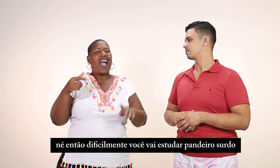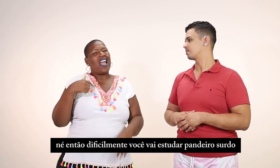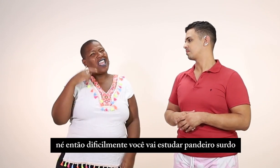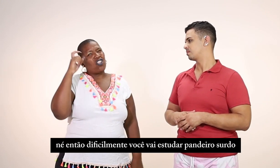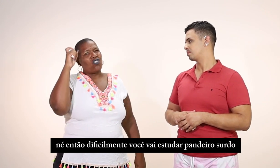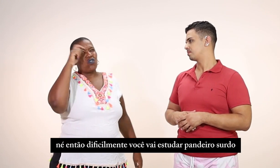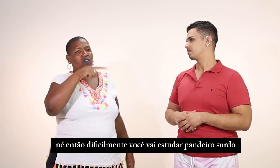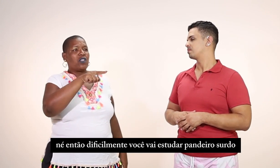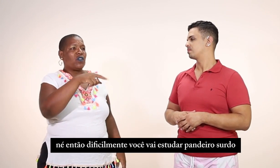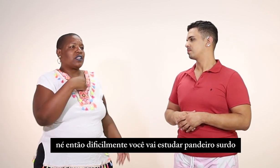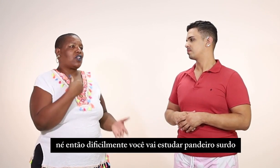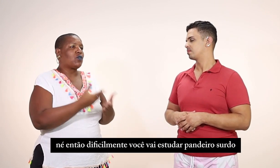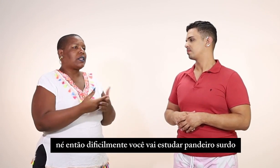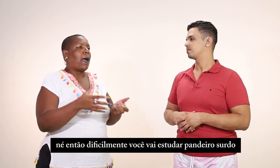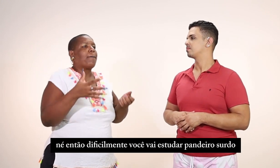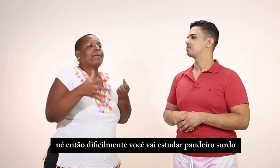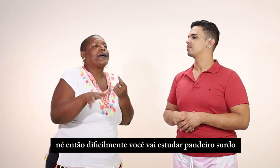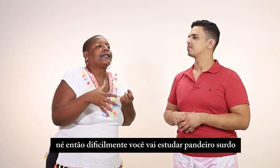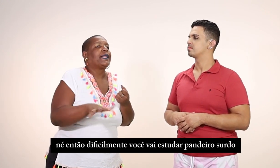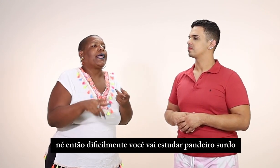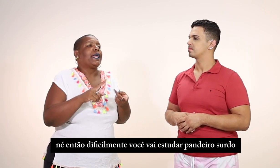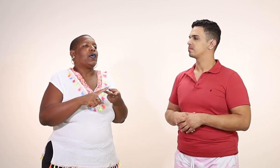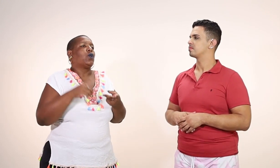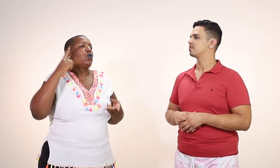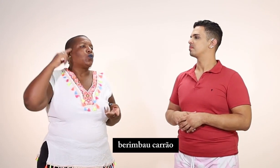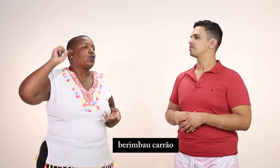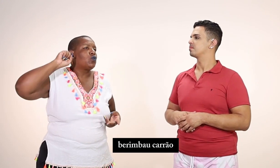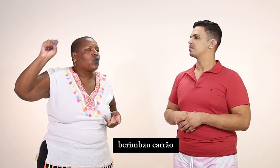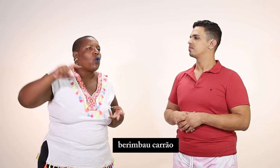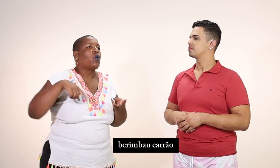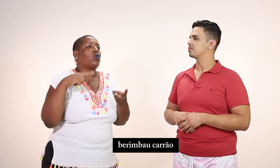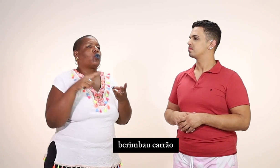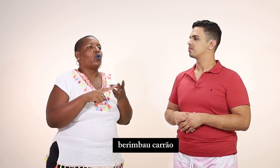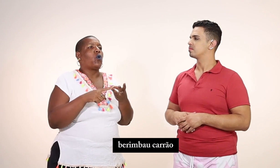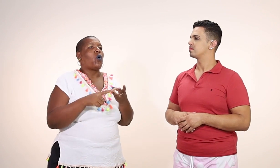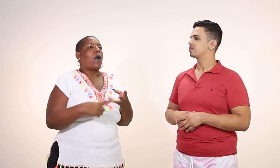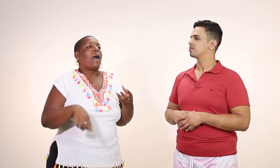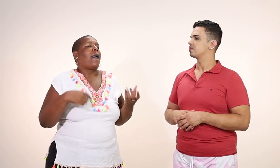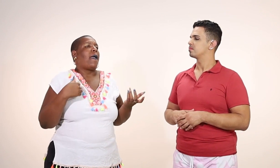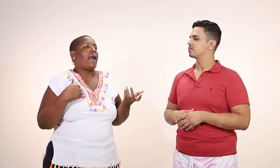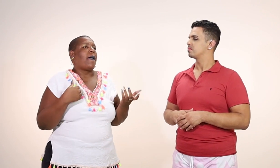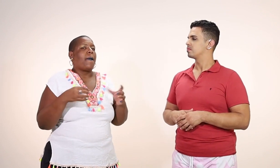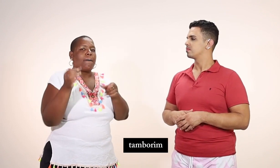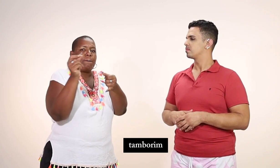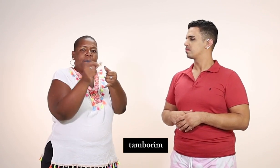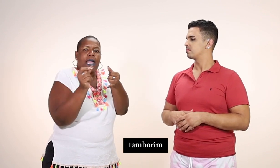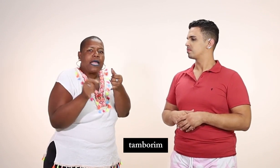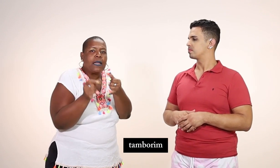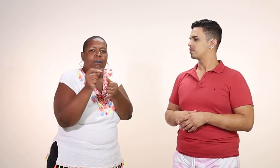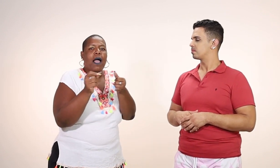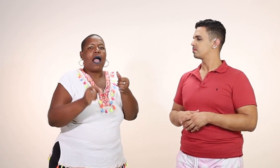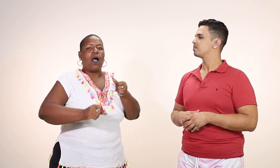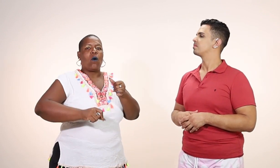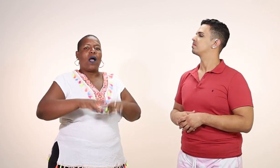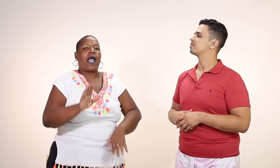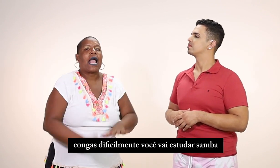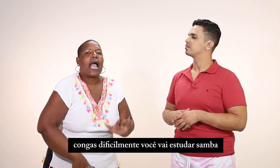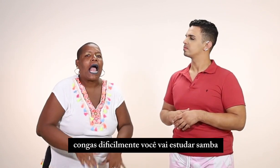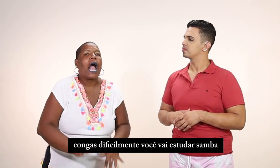você vai estudar pandeiro, surdo, berimbau, carrom, tamborim,